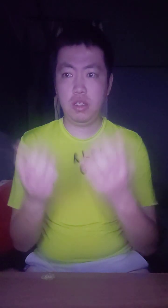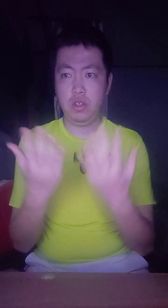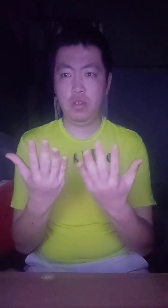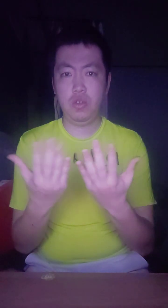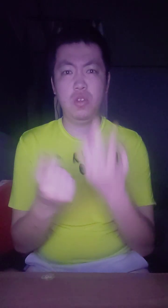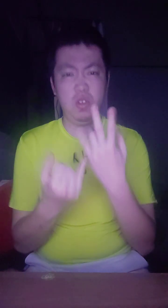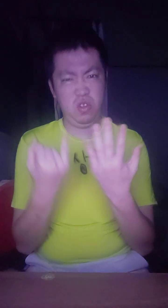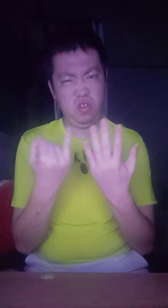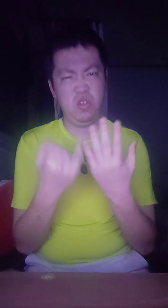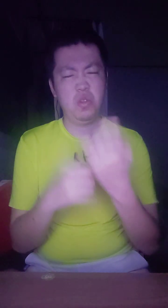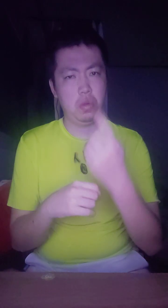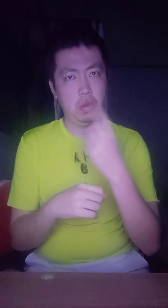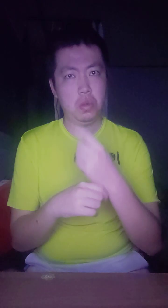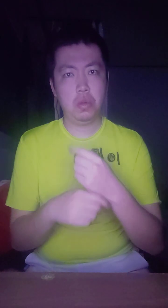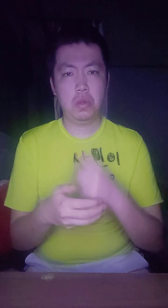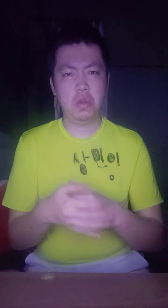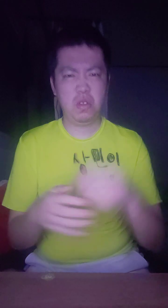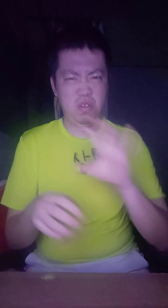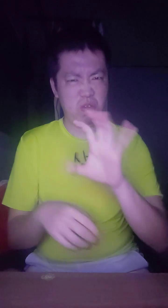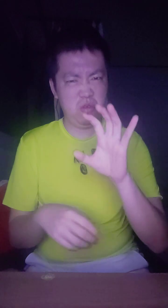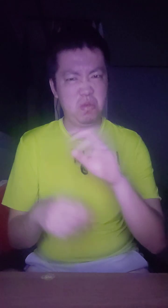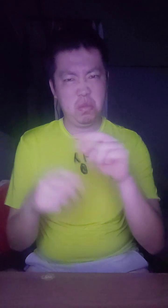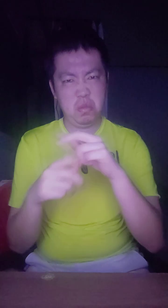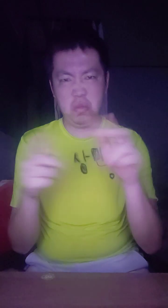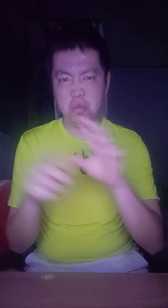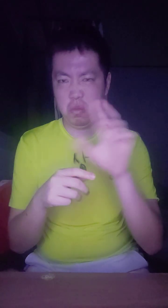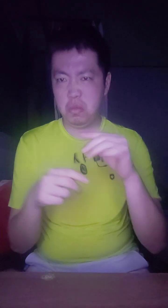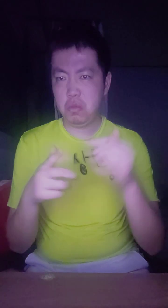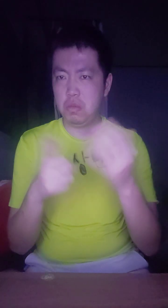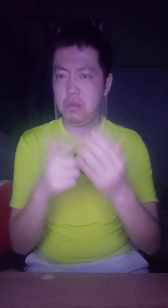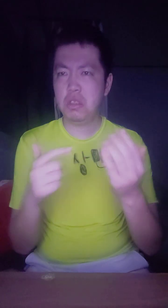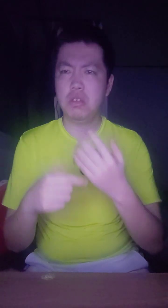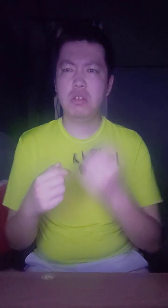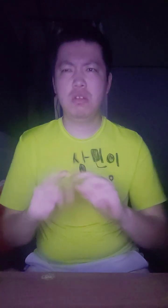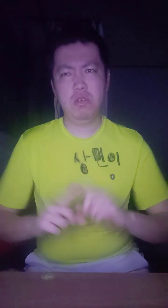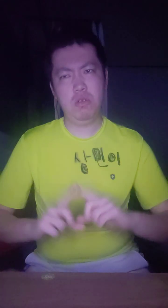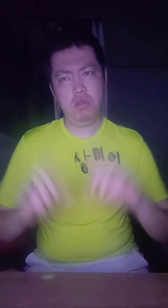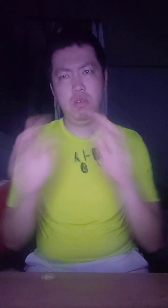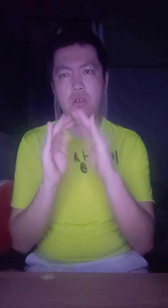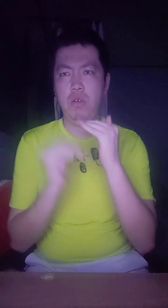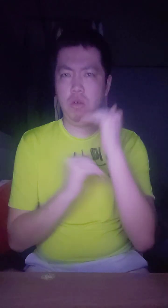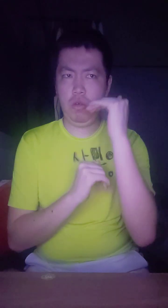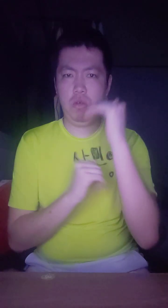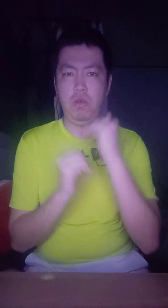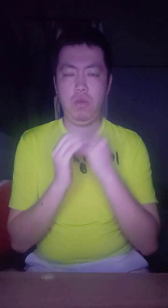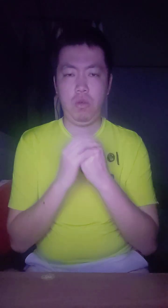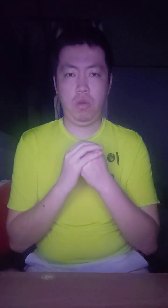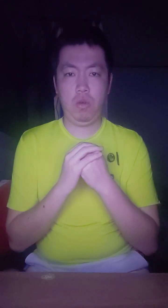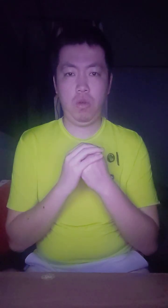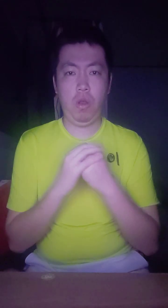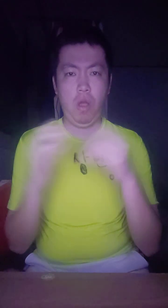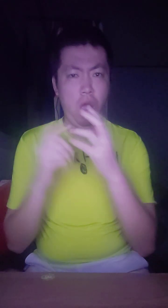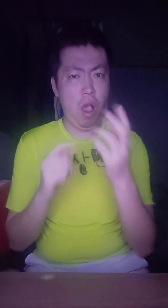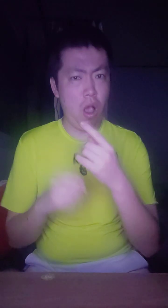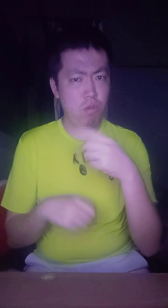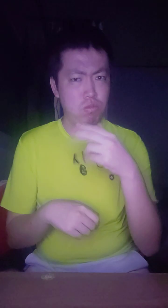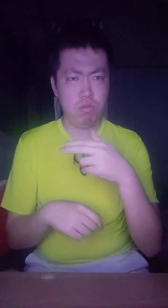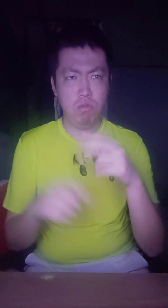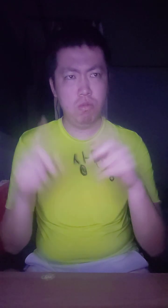중 6명꼴로 화장실 칸막이 빈틈에 대한 두려움이 큰 걸로 드러났습니다. 하지만 불법 촬영이 꼭